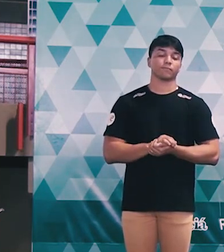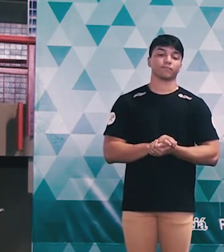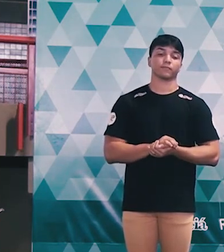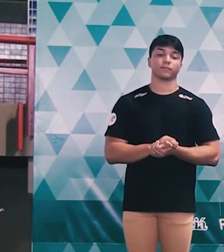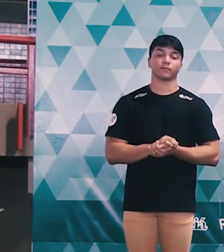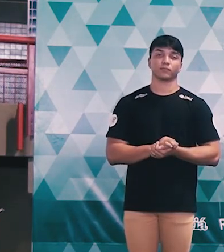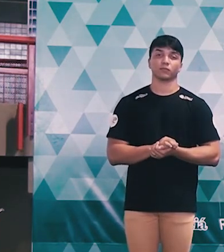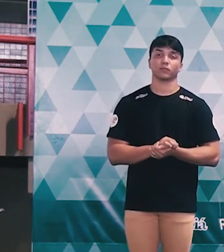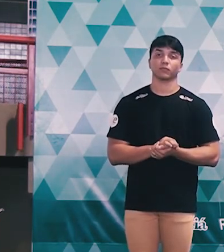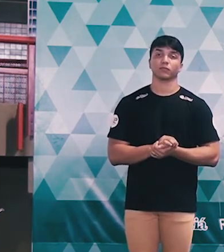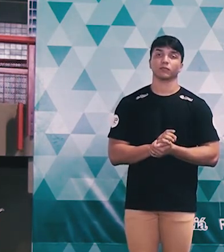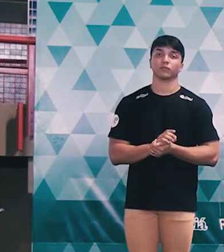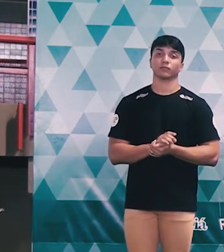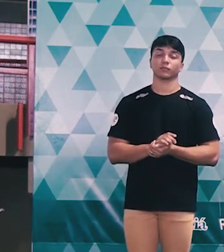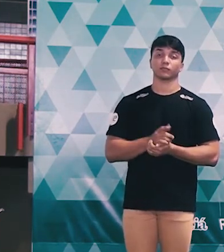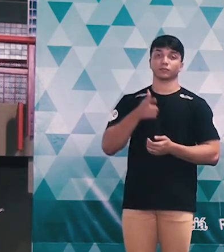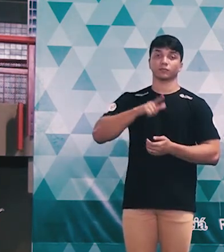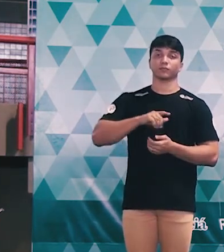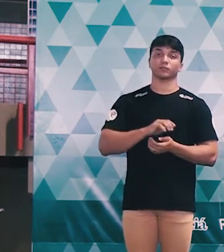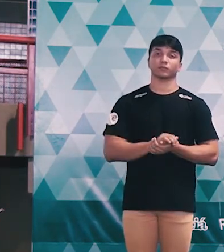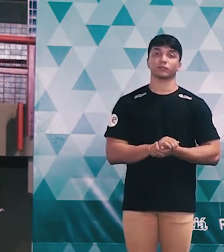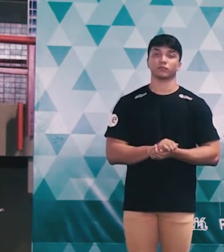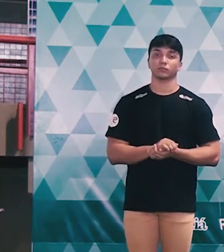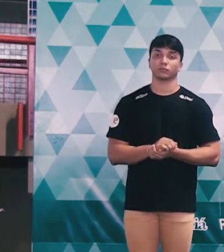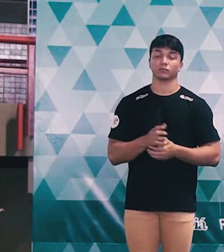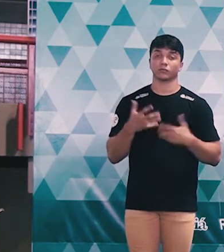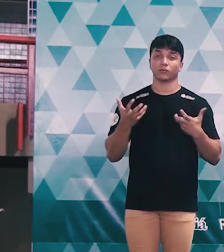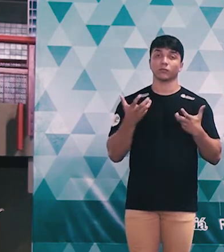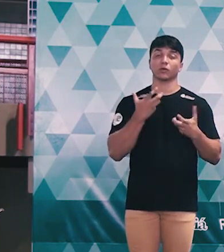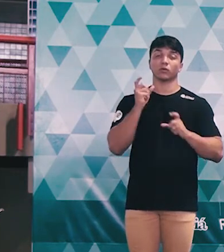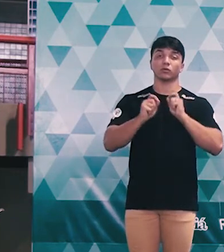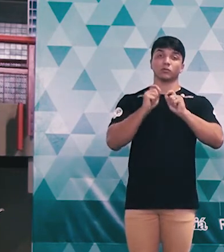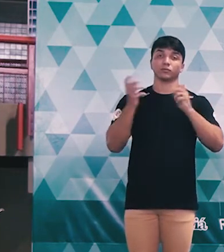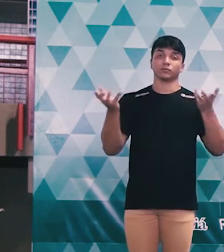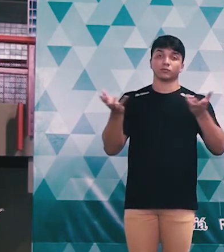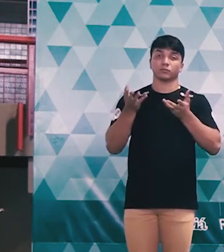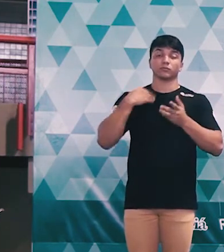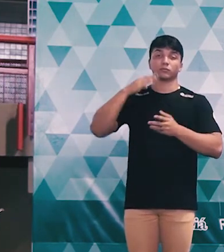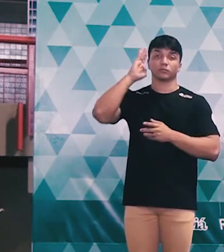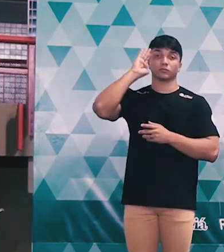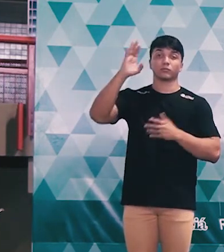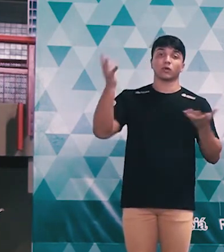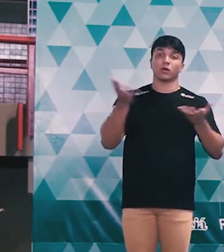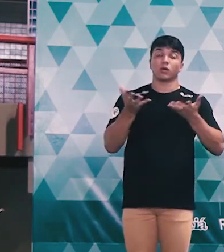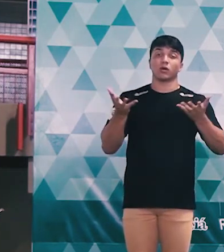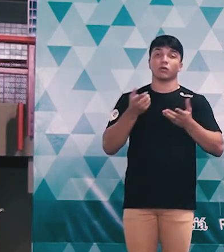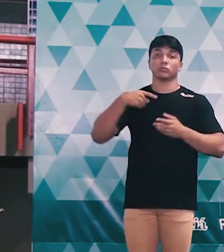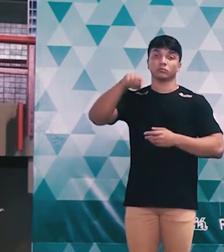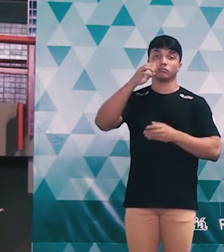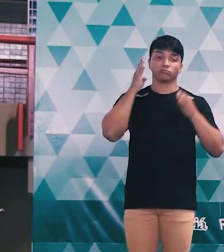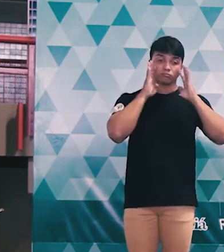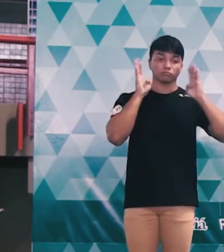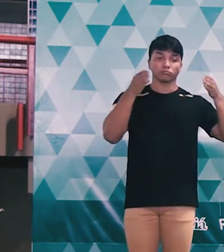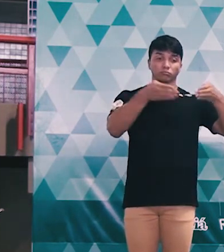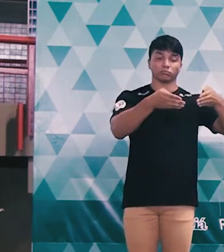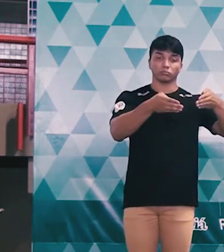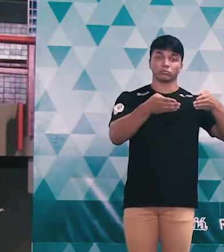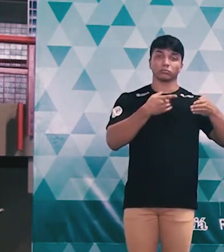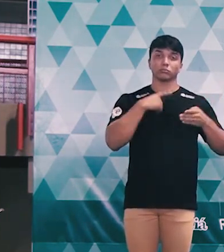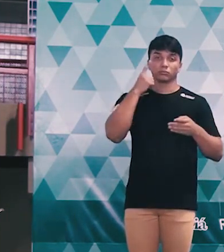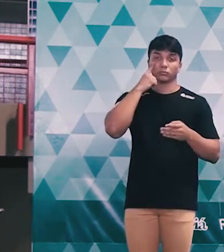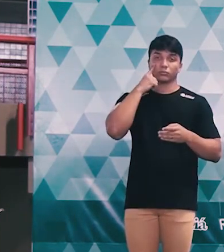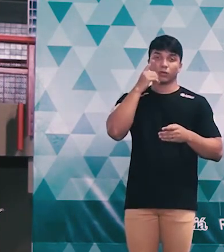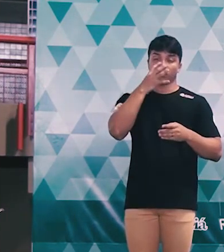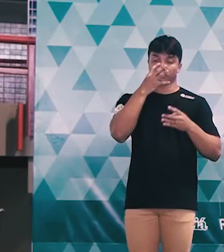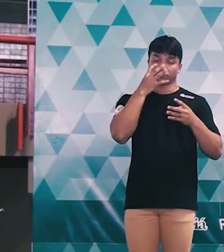Vamos agora para uma próxima questão. Pessoal, eu queria que agora, principalmente agora, vocês se concentrassem bastante.